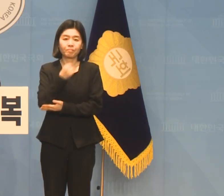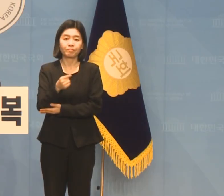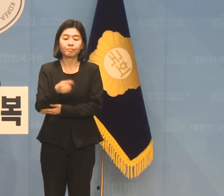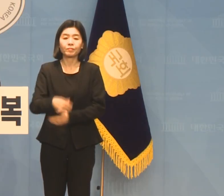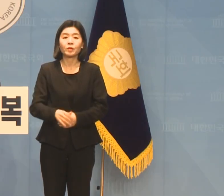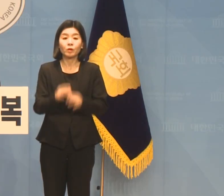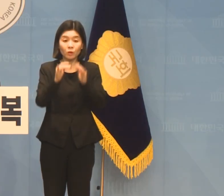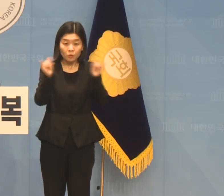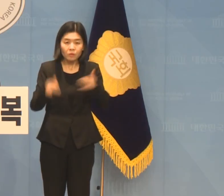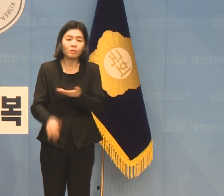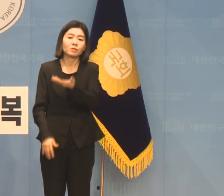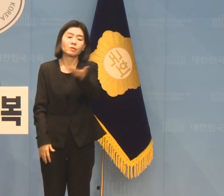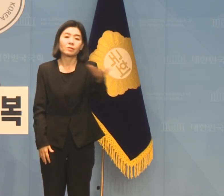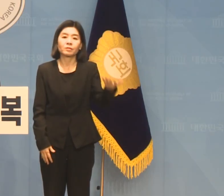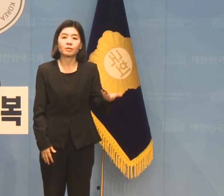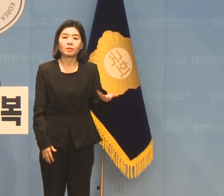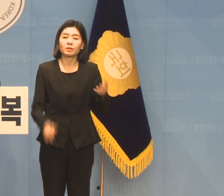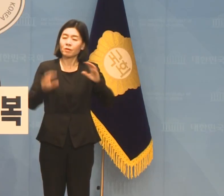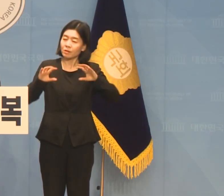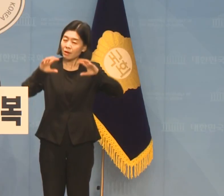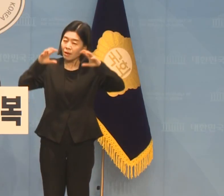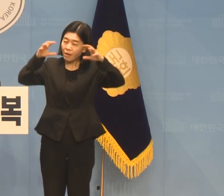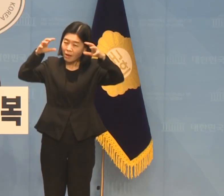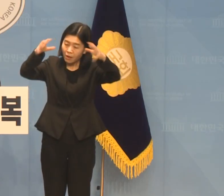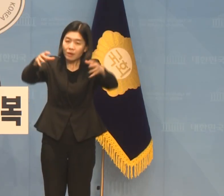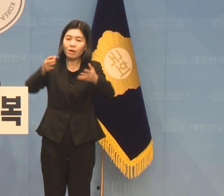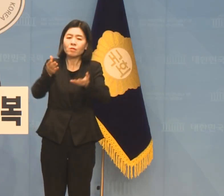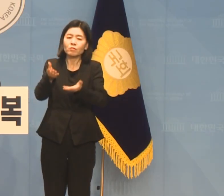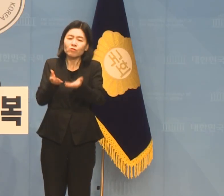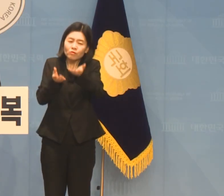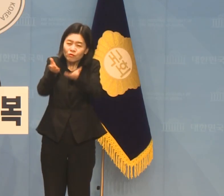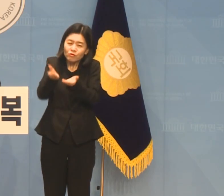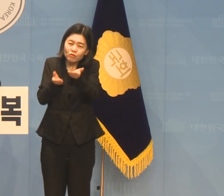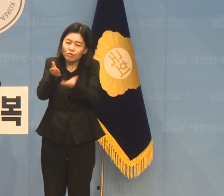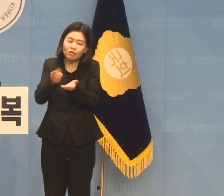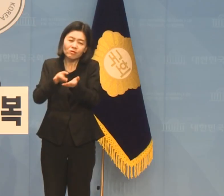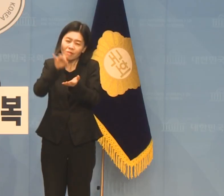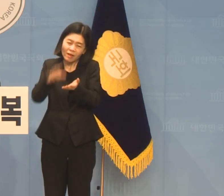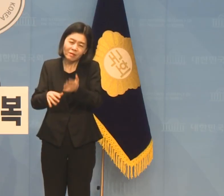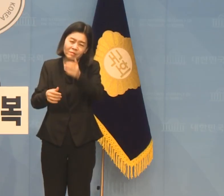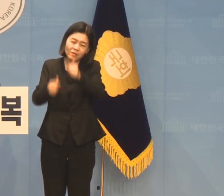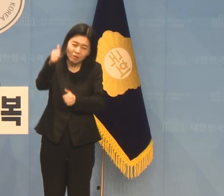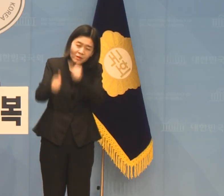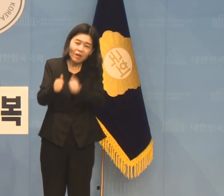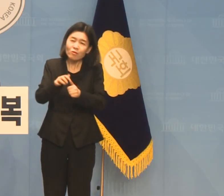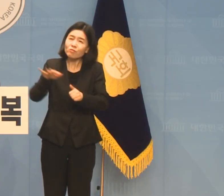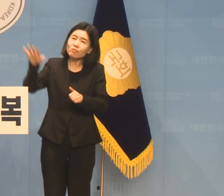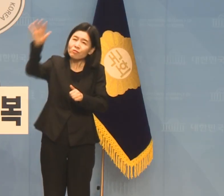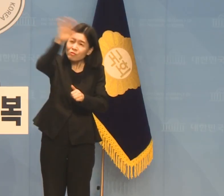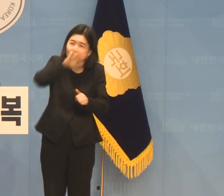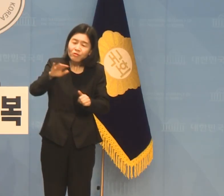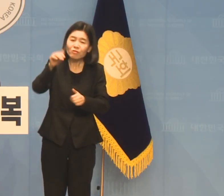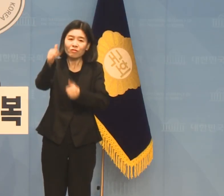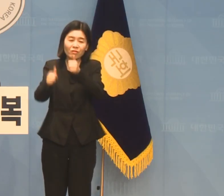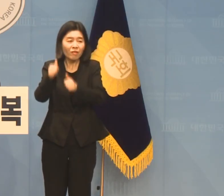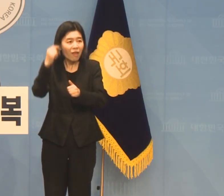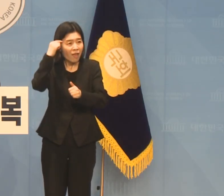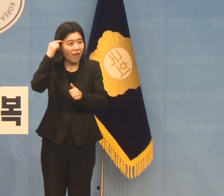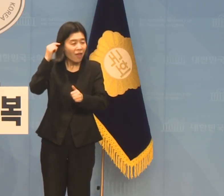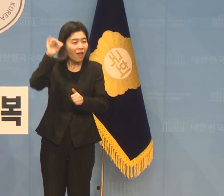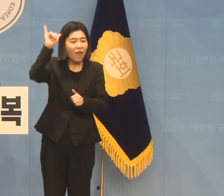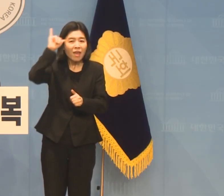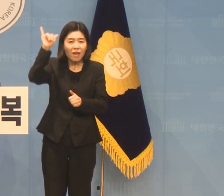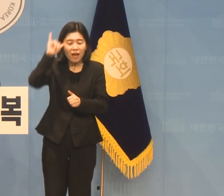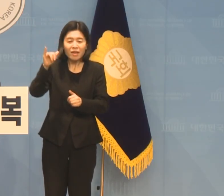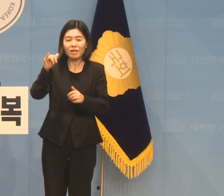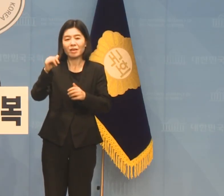여러분, 전 세계는 지금 관세 전쟁부터 시작해서 우주 전쟁, AI 전쟁, 로봇 전쟁